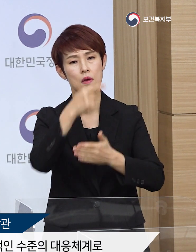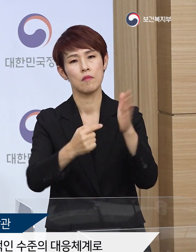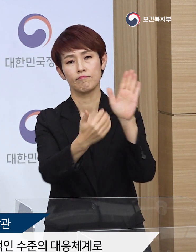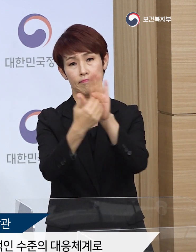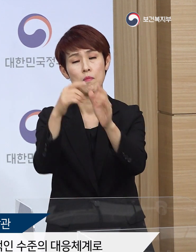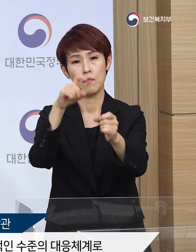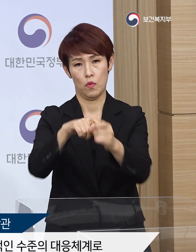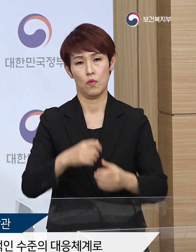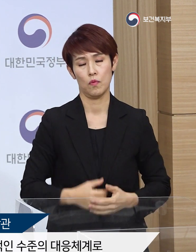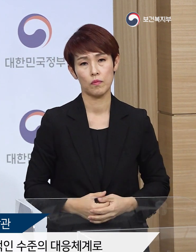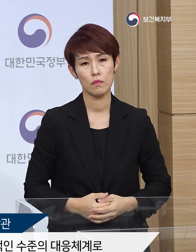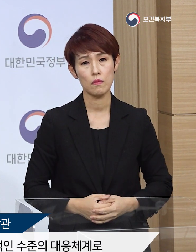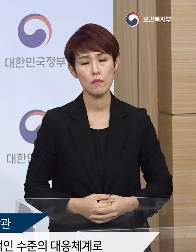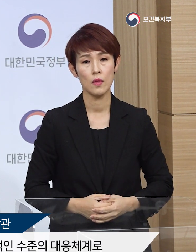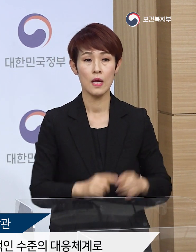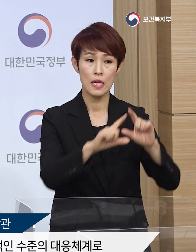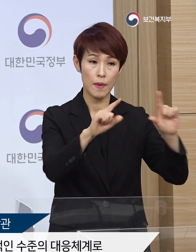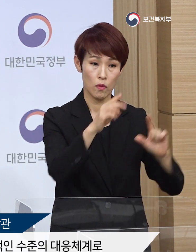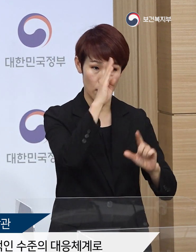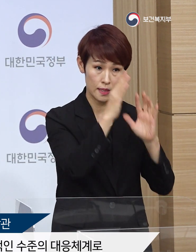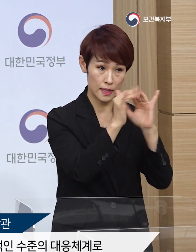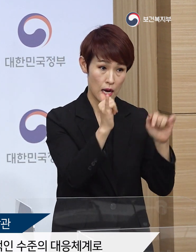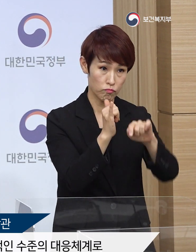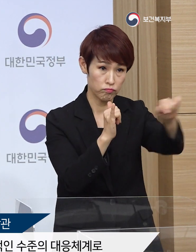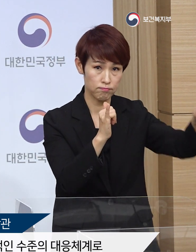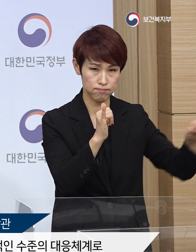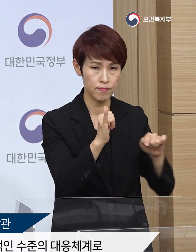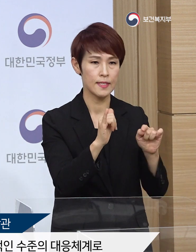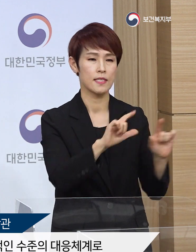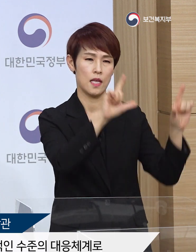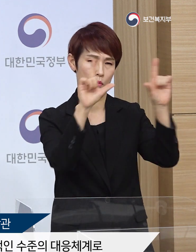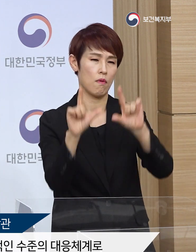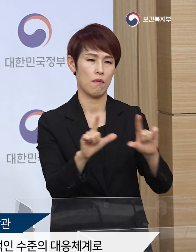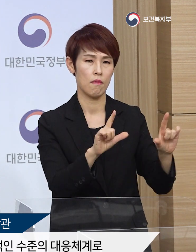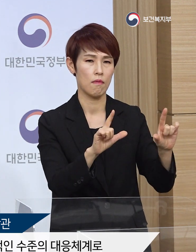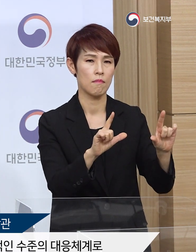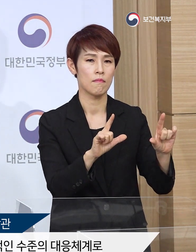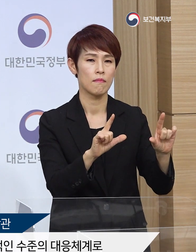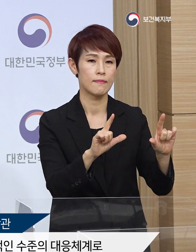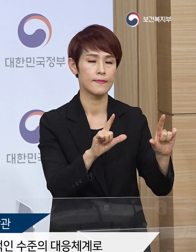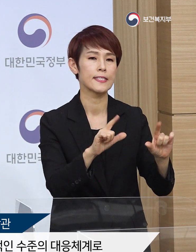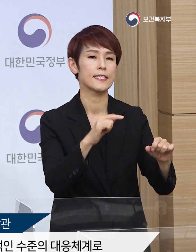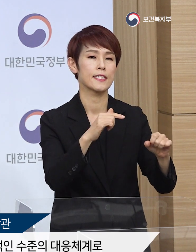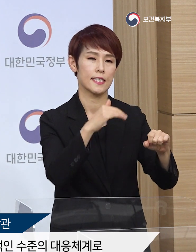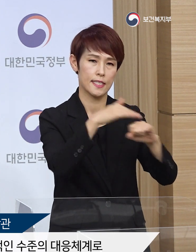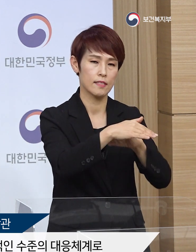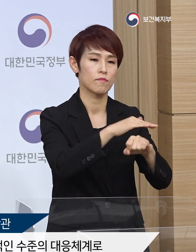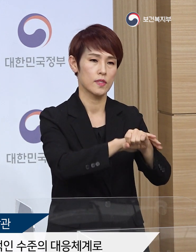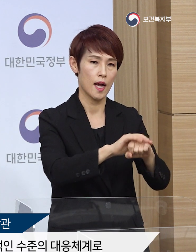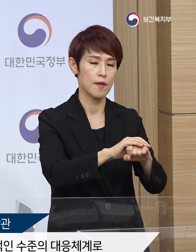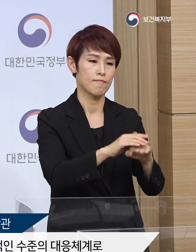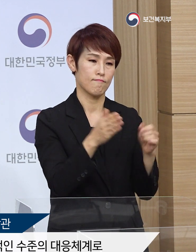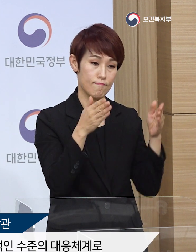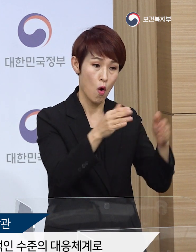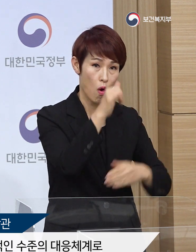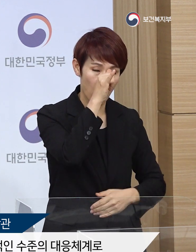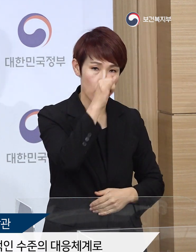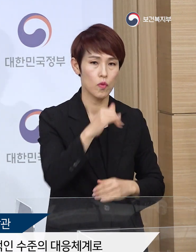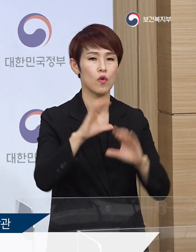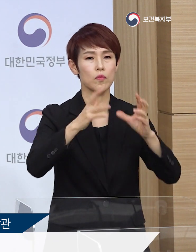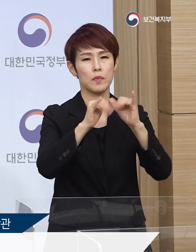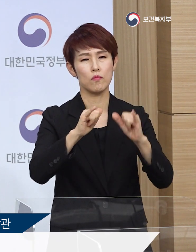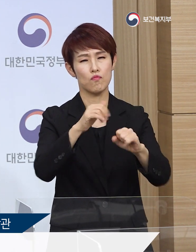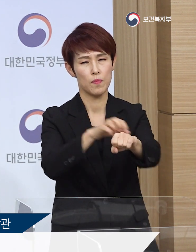또한 위험도가 낮은 일반 환자 관리군은 좀 더 일상적인 수준의 대응 체계로 전환하여 국민의 불편을